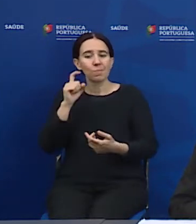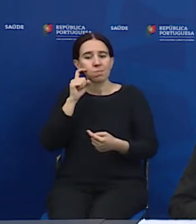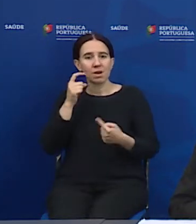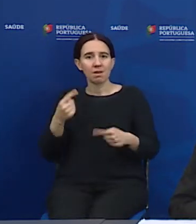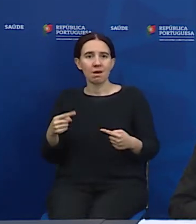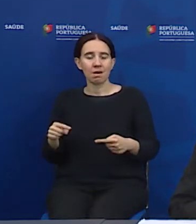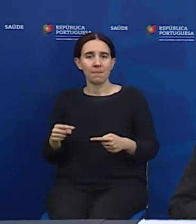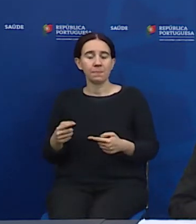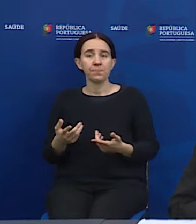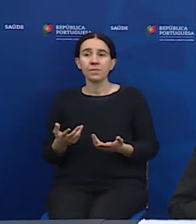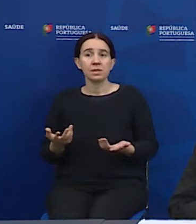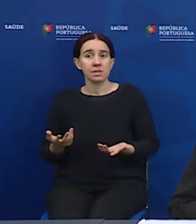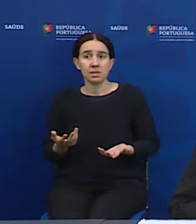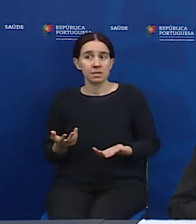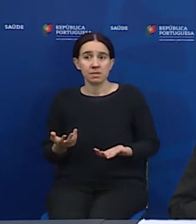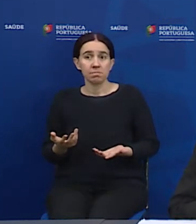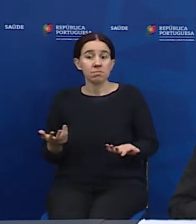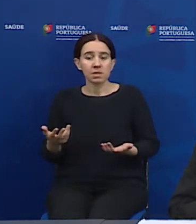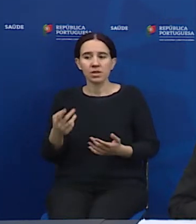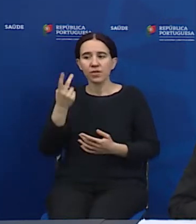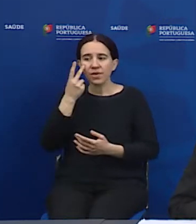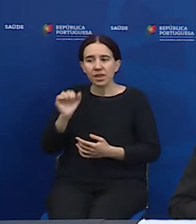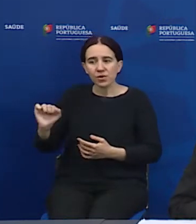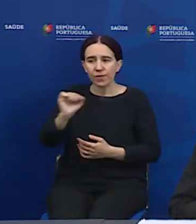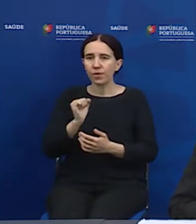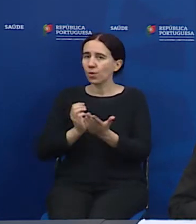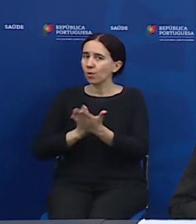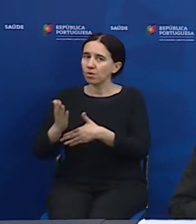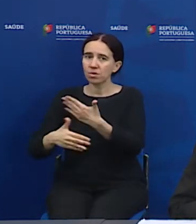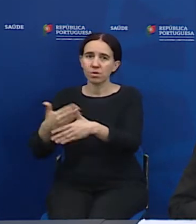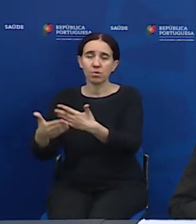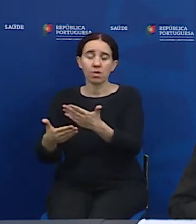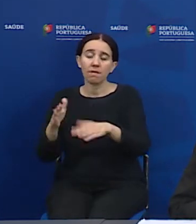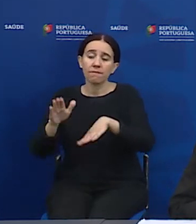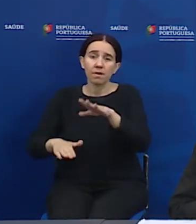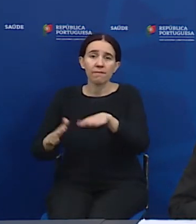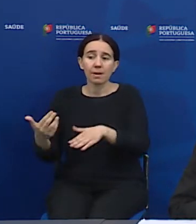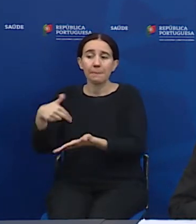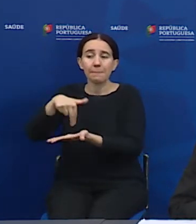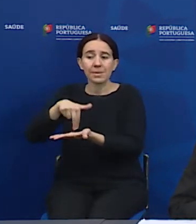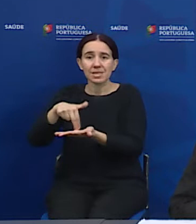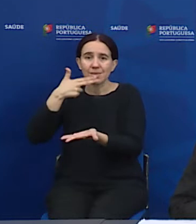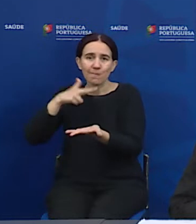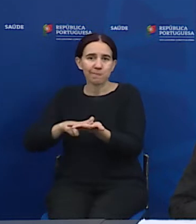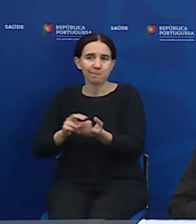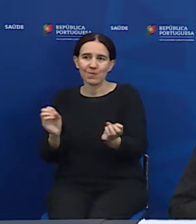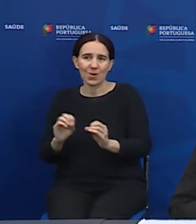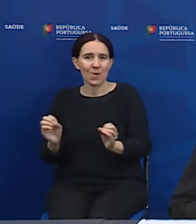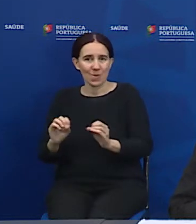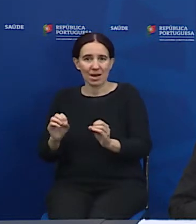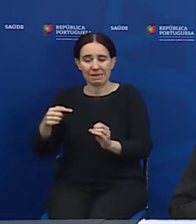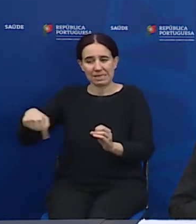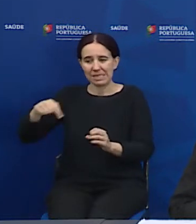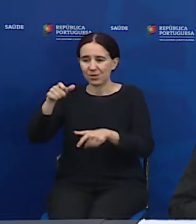garantem é que as suas vidas continuam sem às vezes a presença efetiva